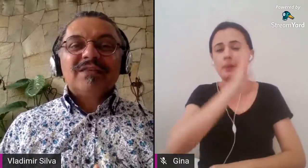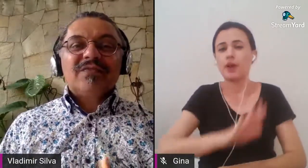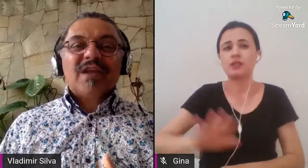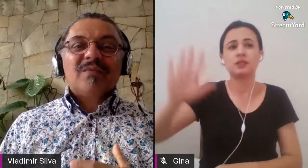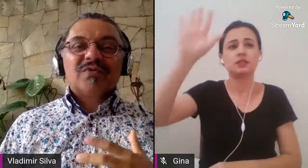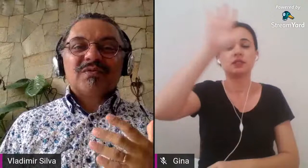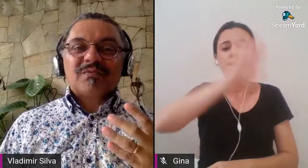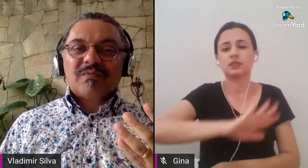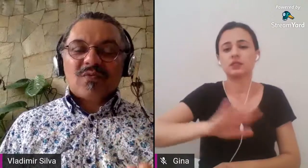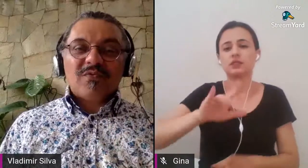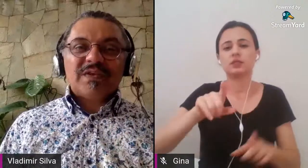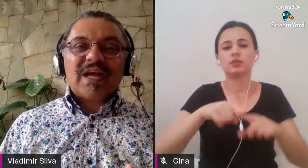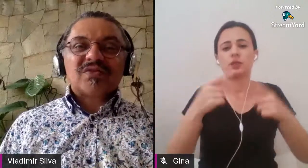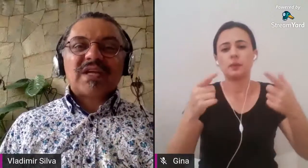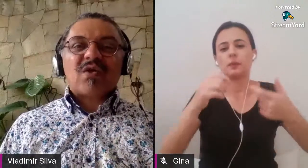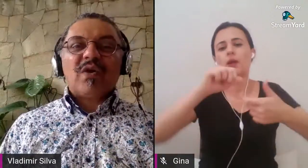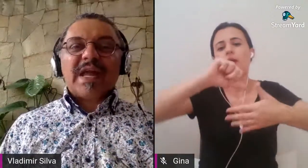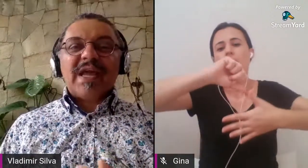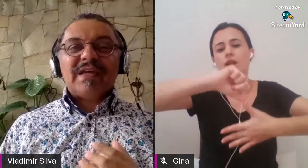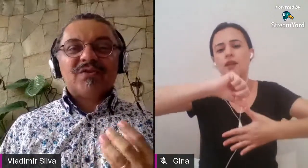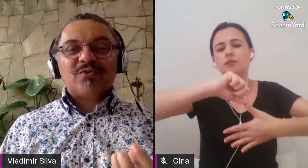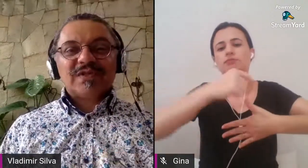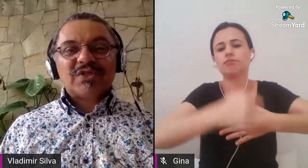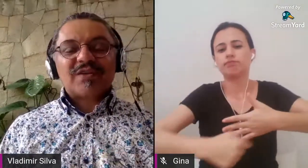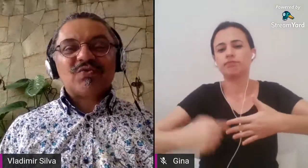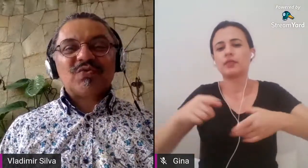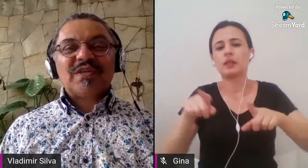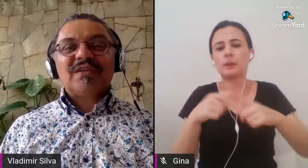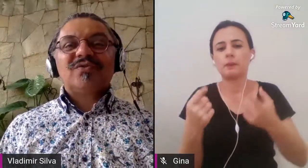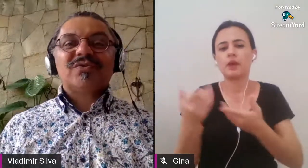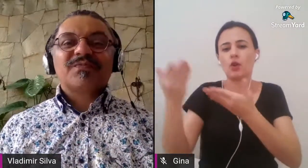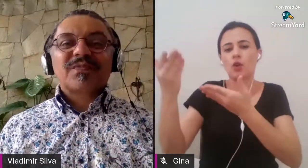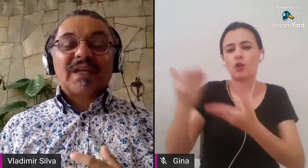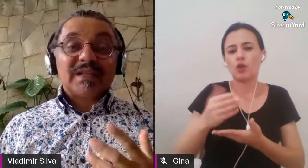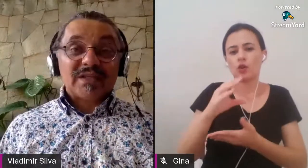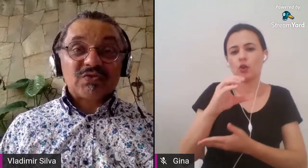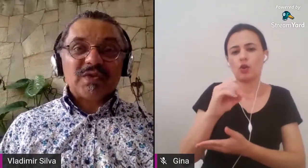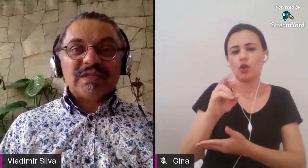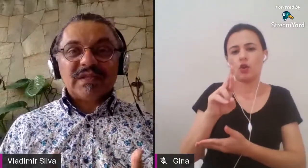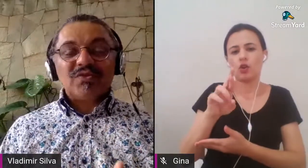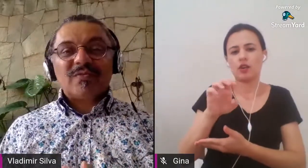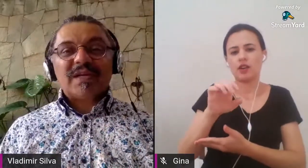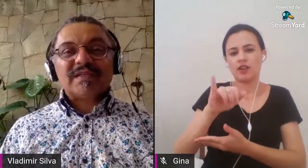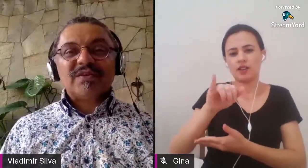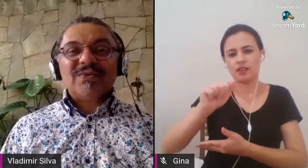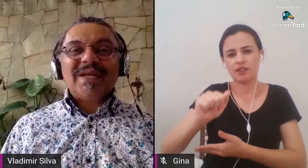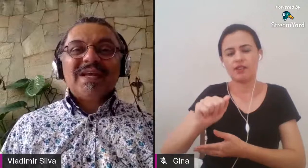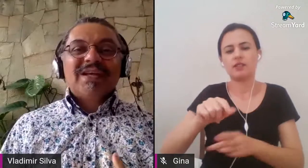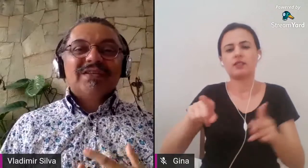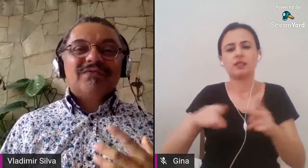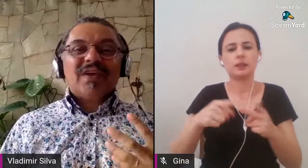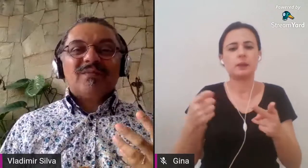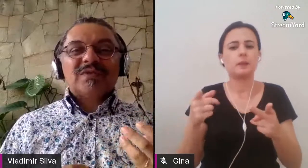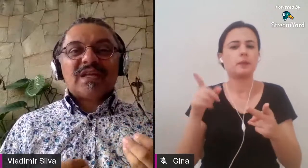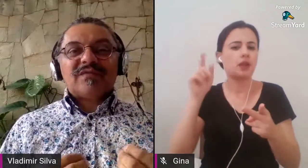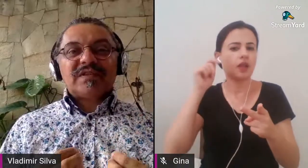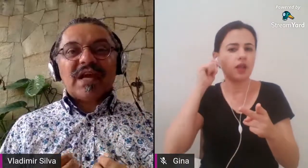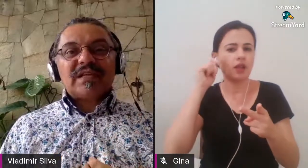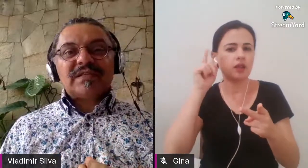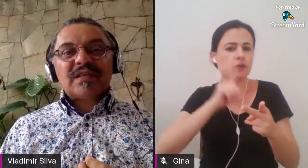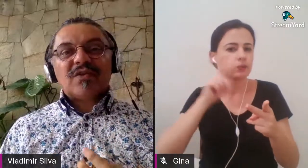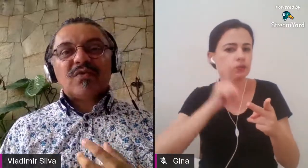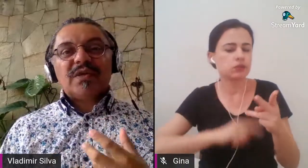Latina. Tivemos convidados da Coreia, dos Estados Unidos, da Suíça e do Brasil.